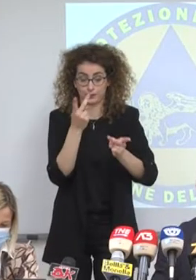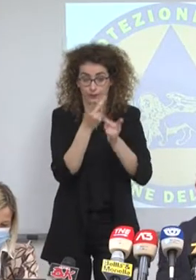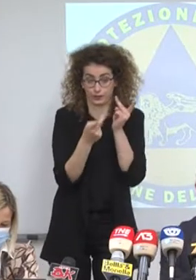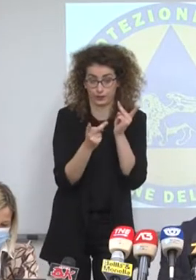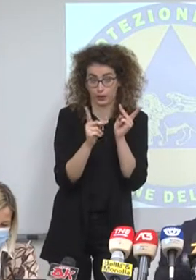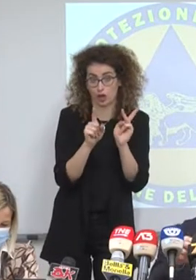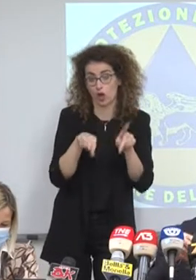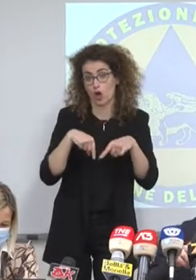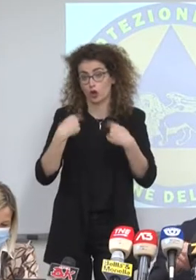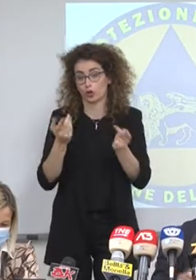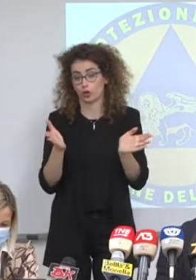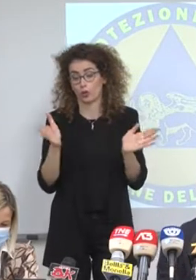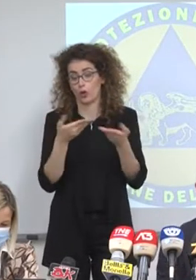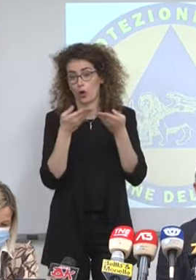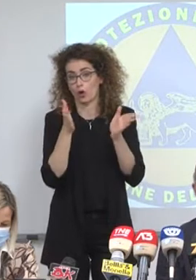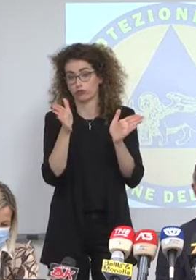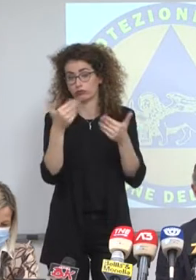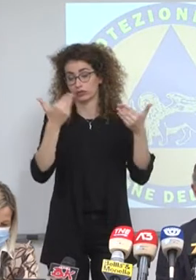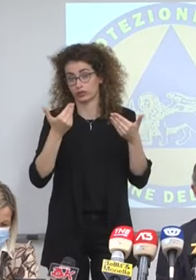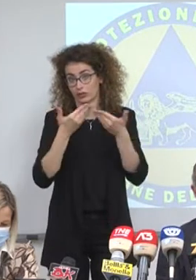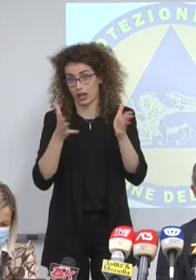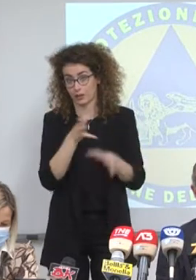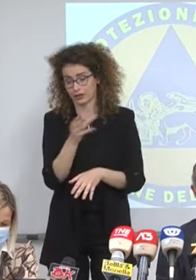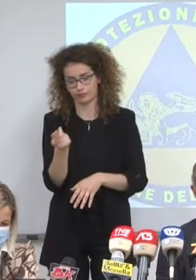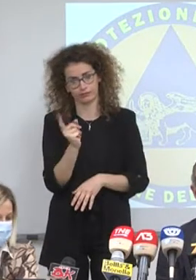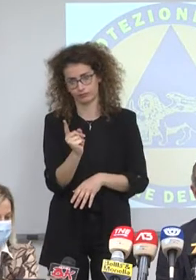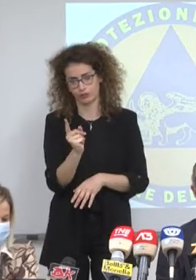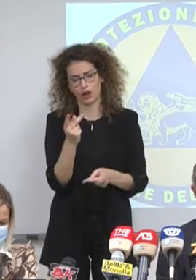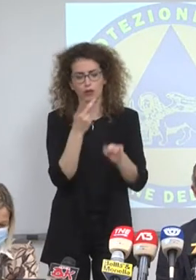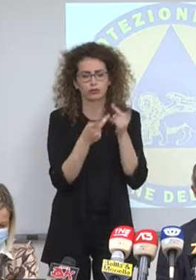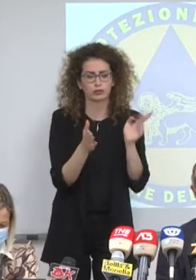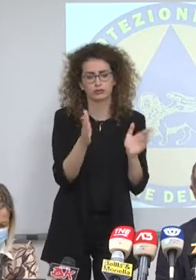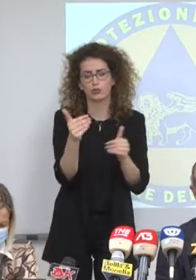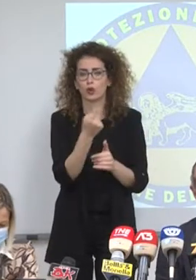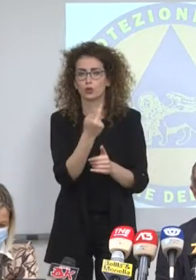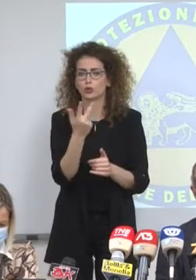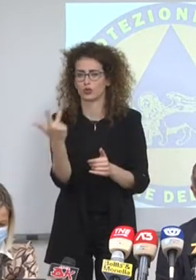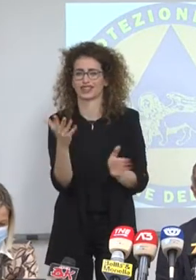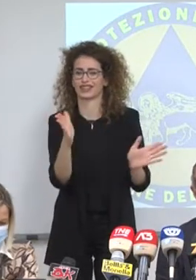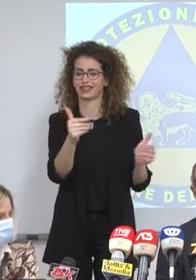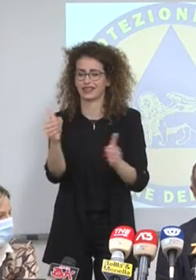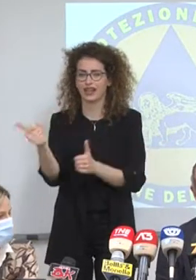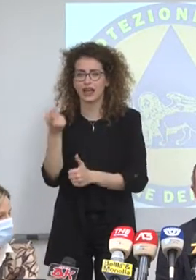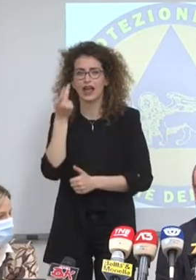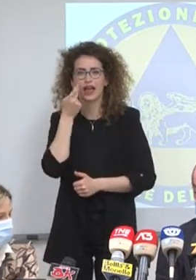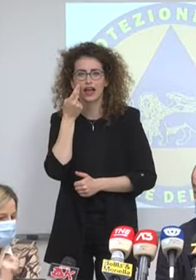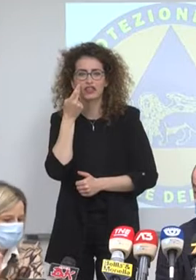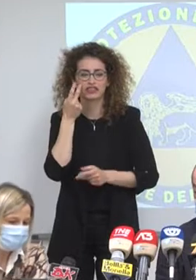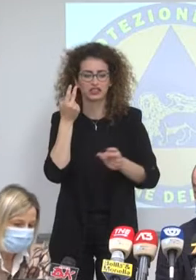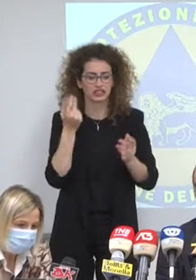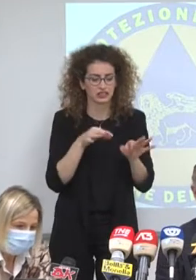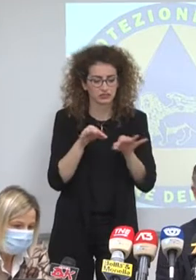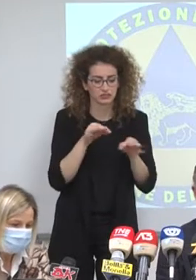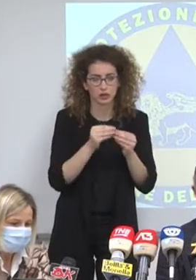cioè sperimentare con uno, due, tre locali e fare un monitoraggio di quello che